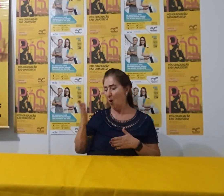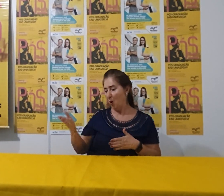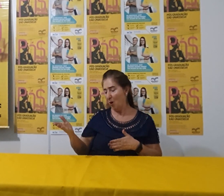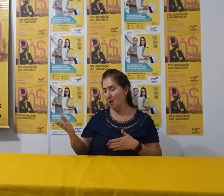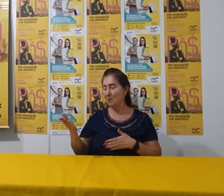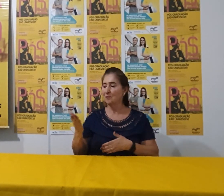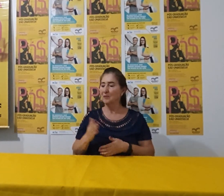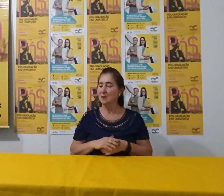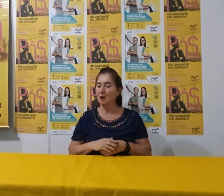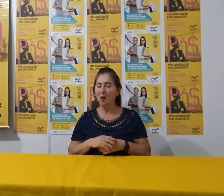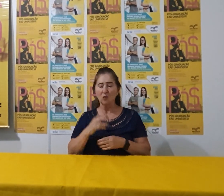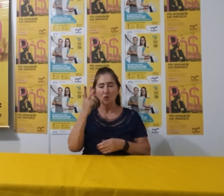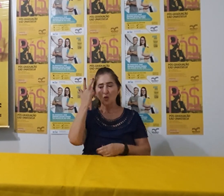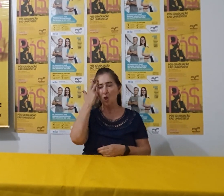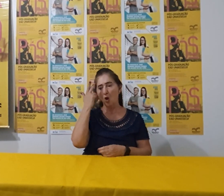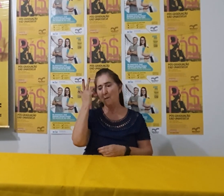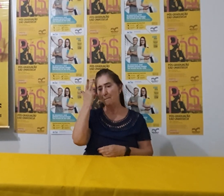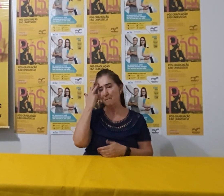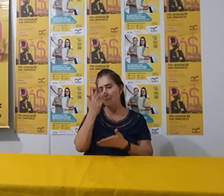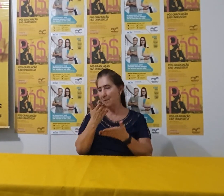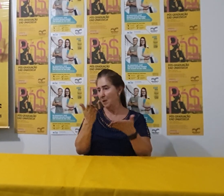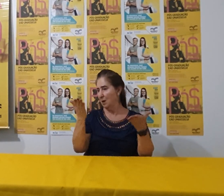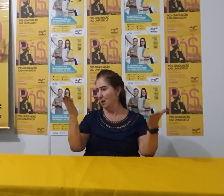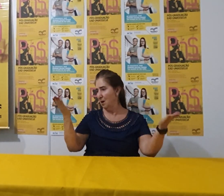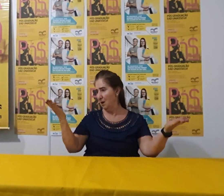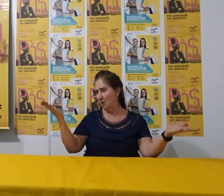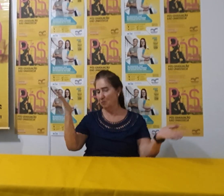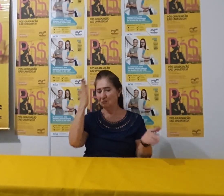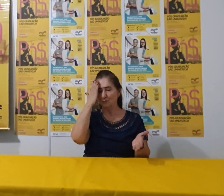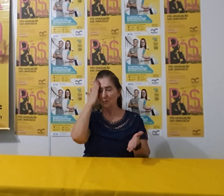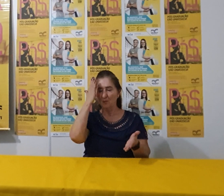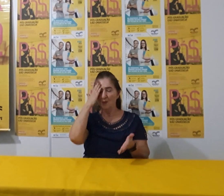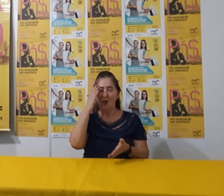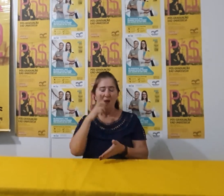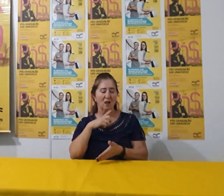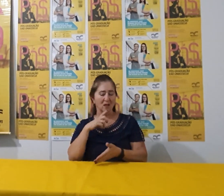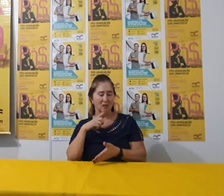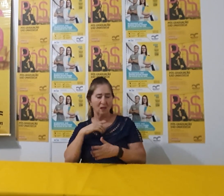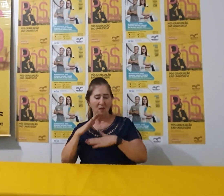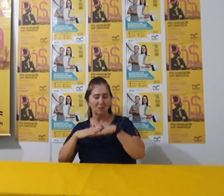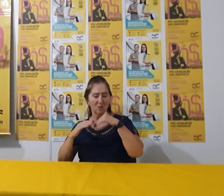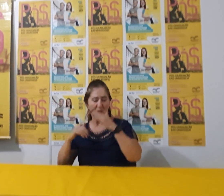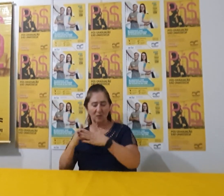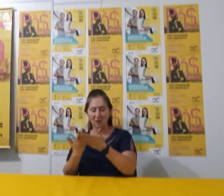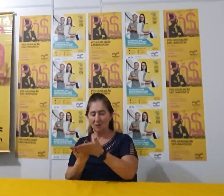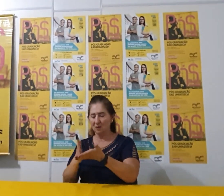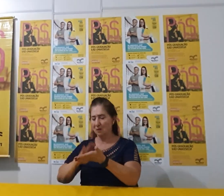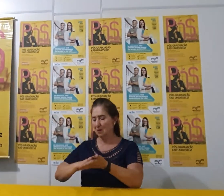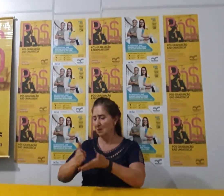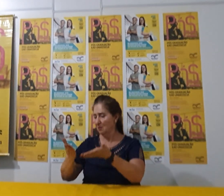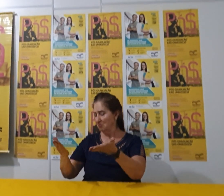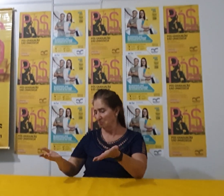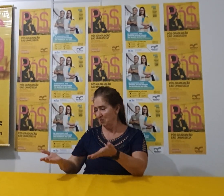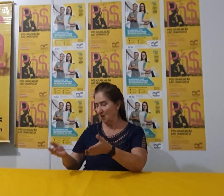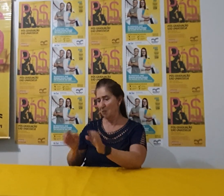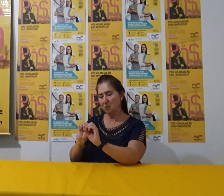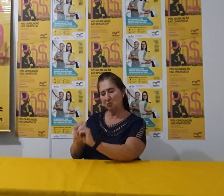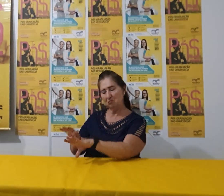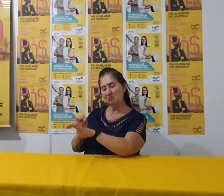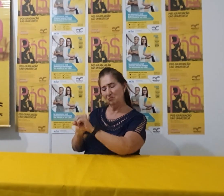aula normalmente, sabendo que haverá um profissional capacitado em traduzir o conteúdo de suas